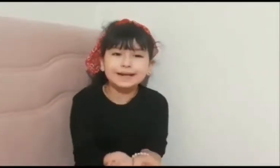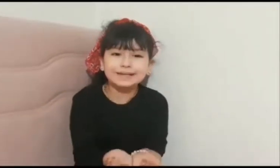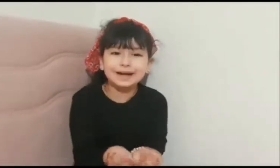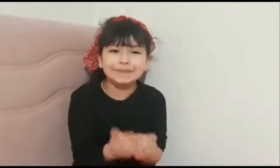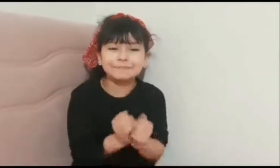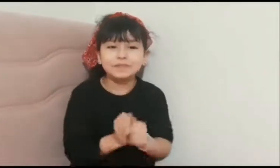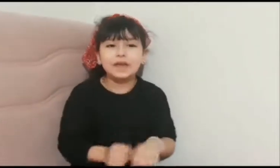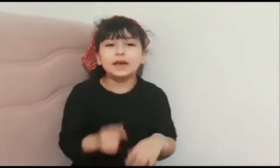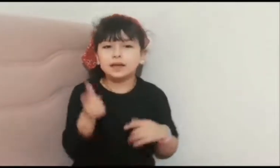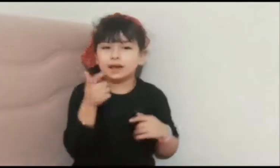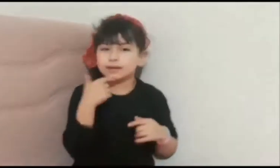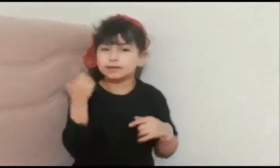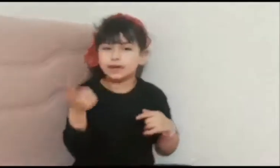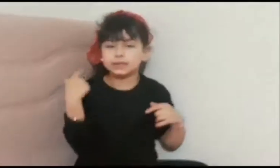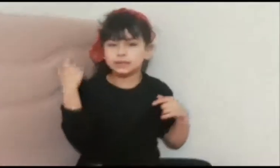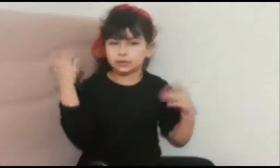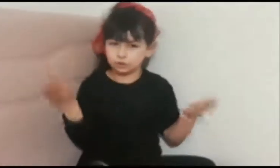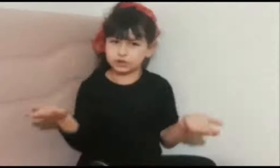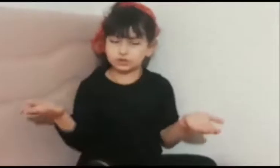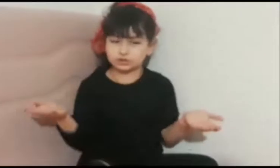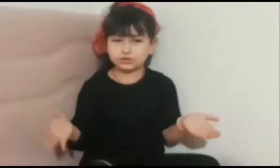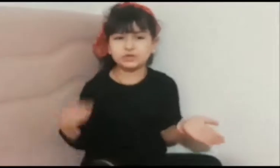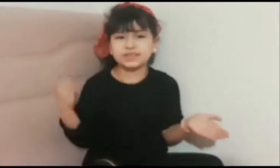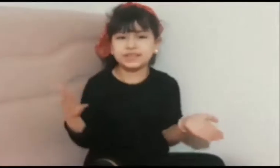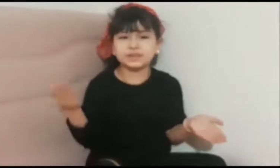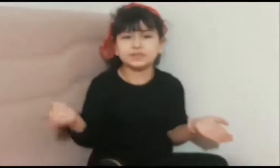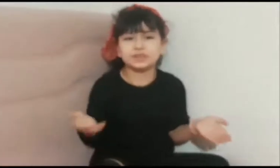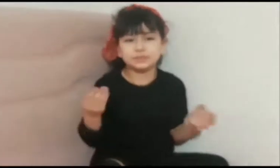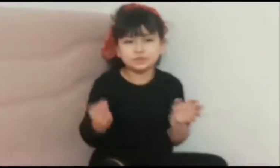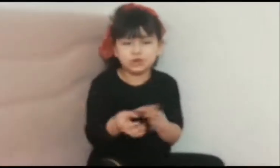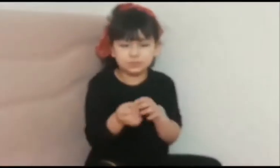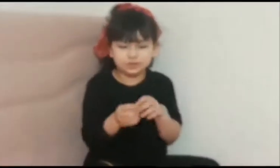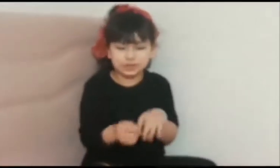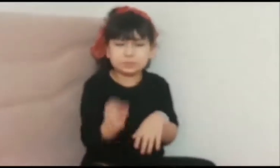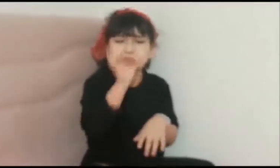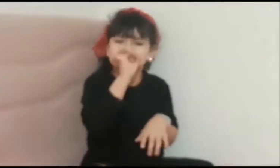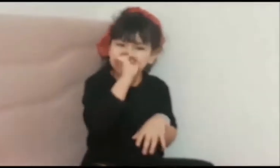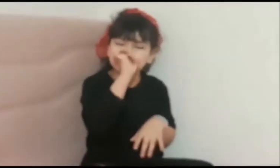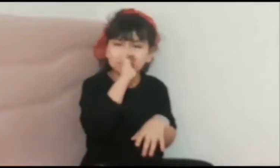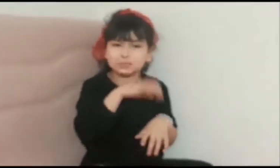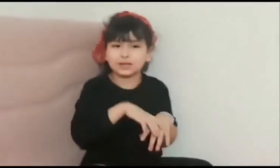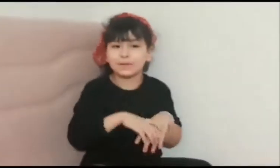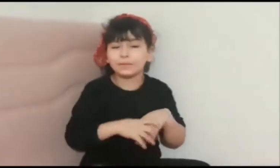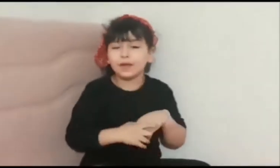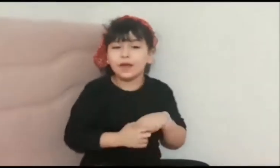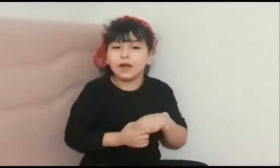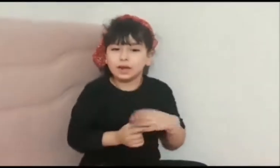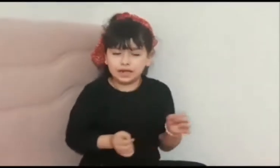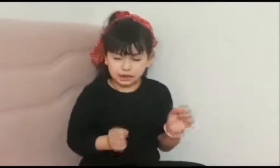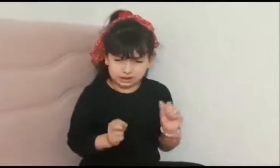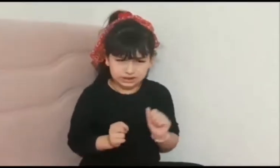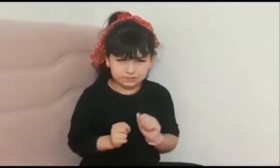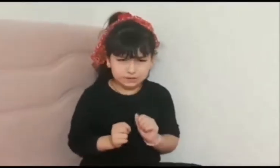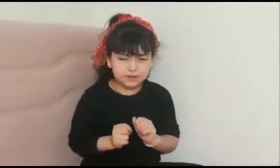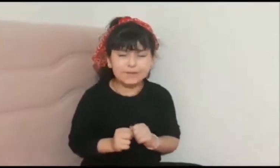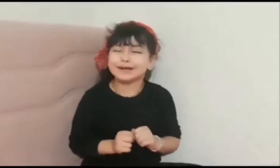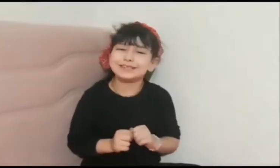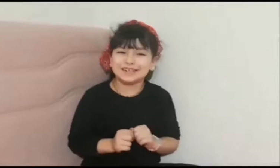tabakta. Leylek gagasıyla ruşa dursun, tilki bitirmiş çorbanın hepsini bir solukta. Leylek kızmış ama